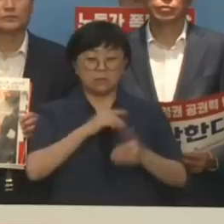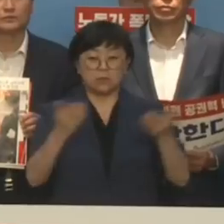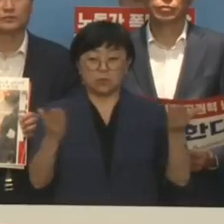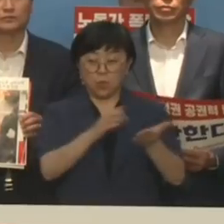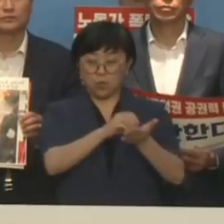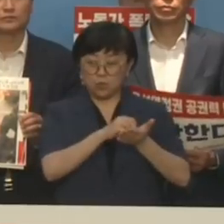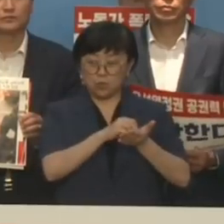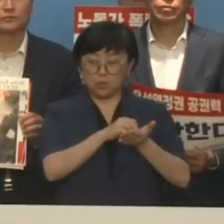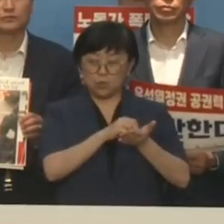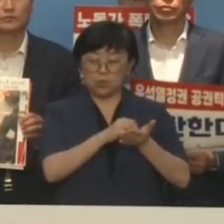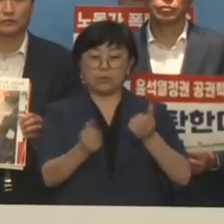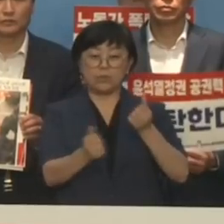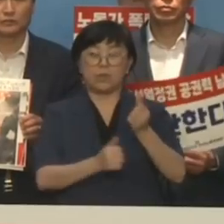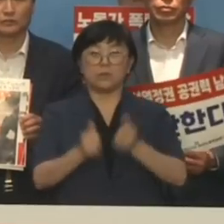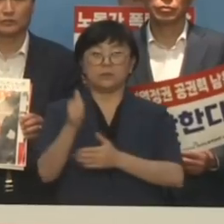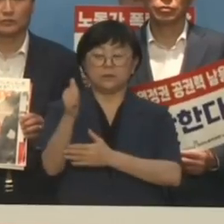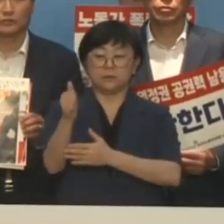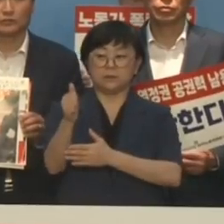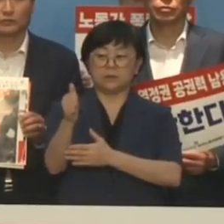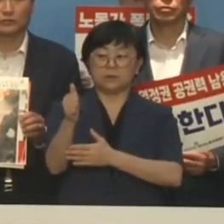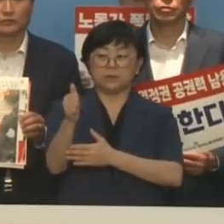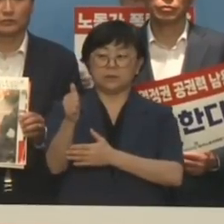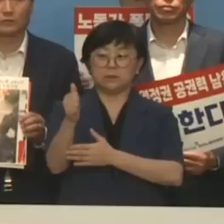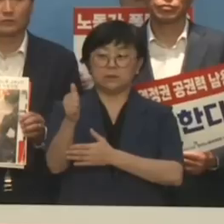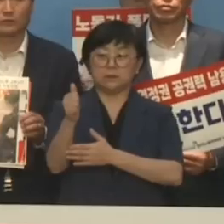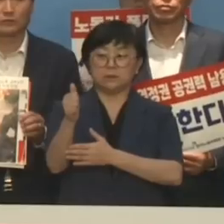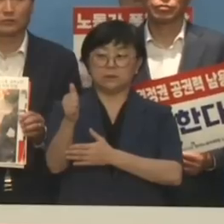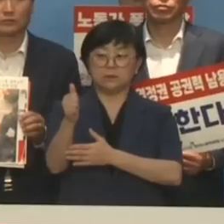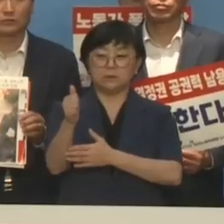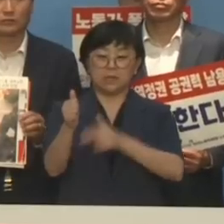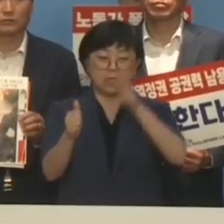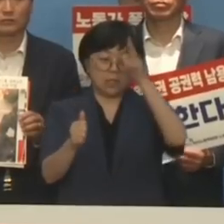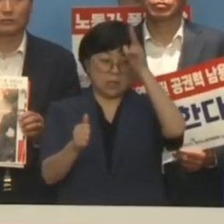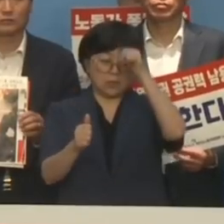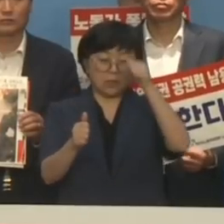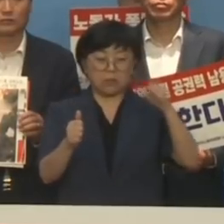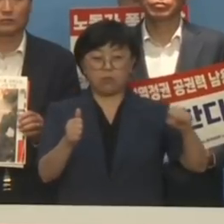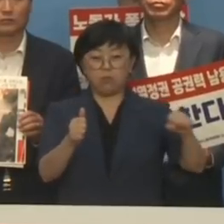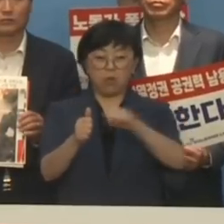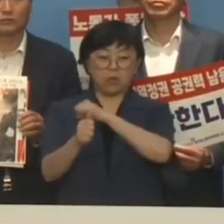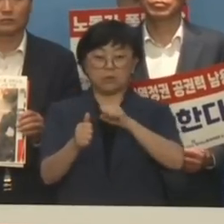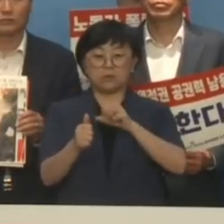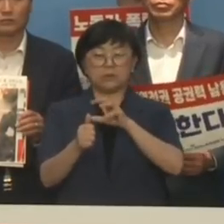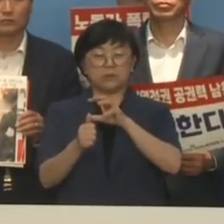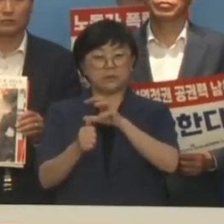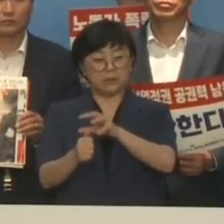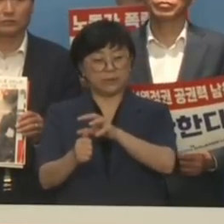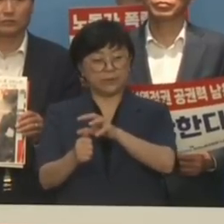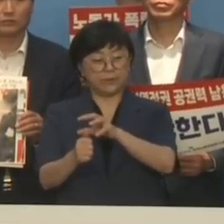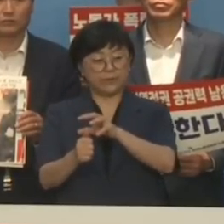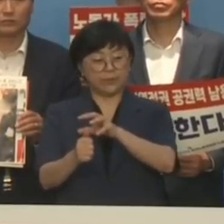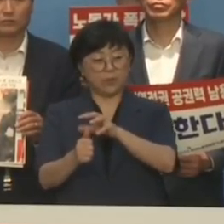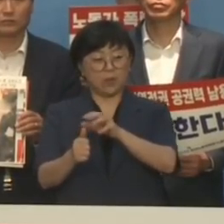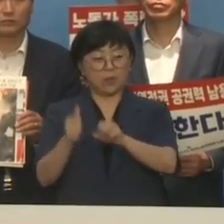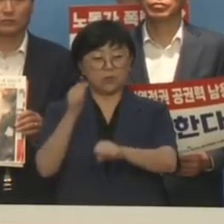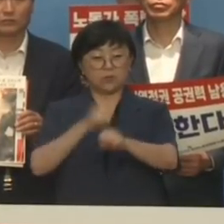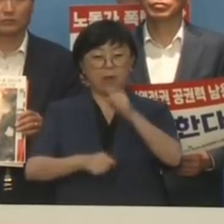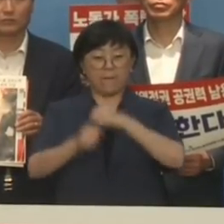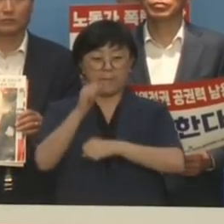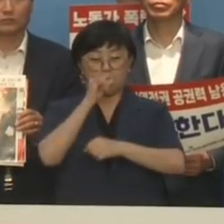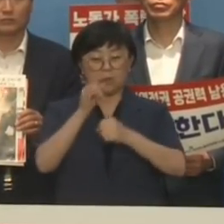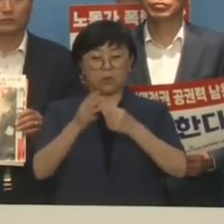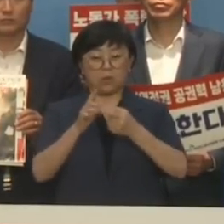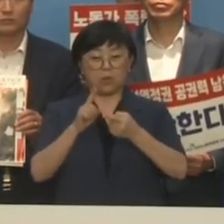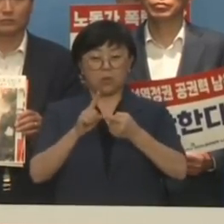금속노련 우리 위원장을 경찰들이 폭력적으로 제압하면서 수갑을 뒤로 채운 채